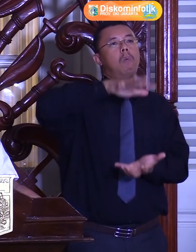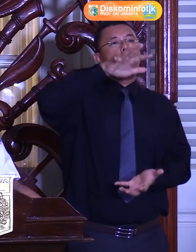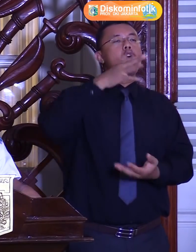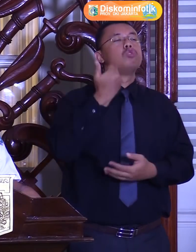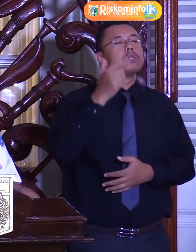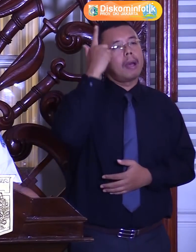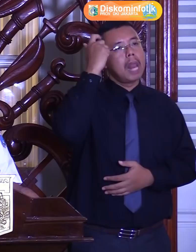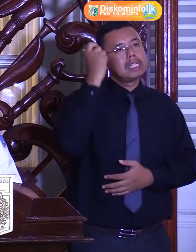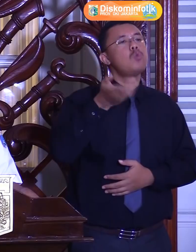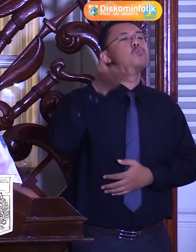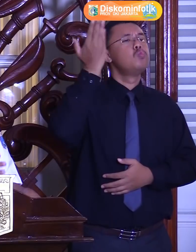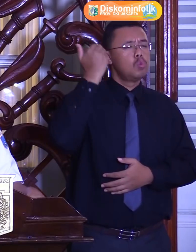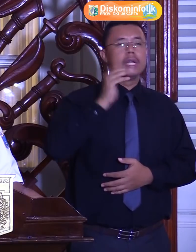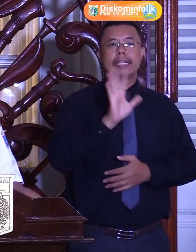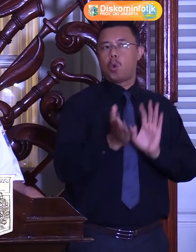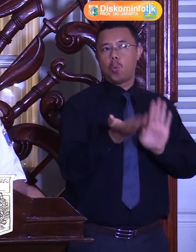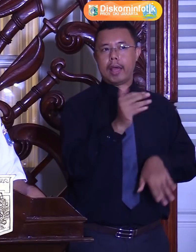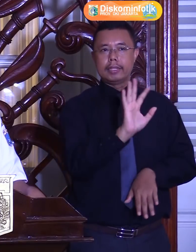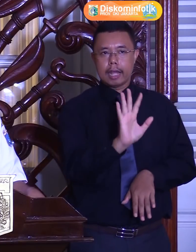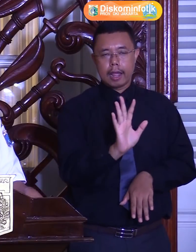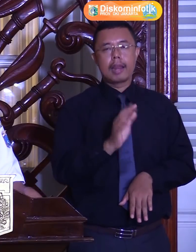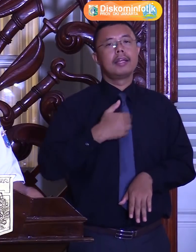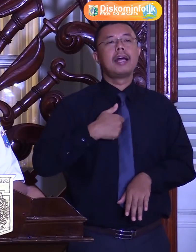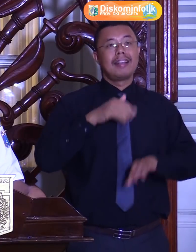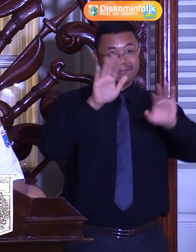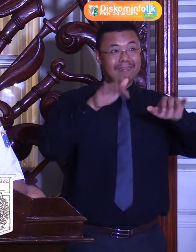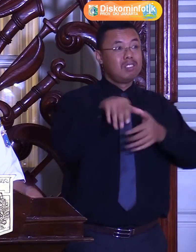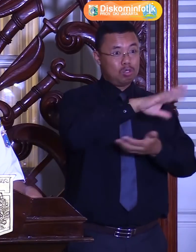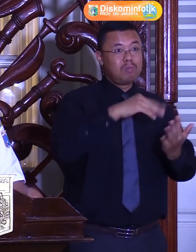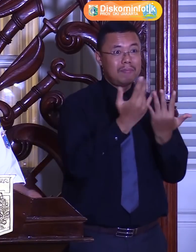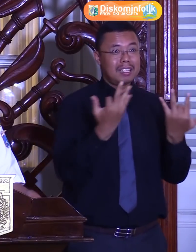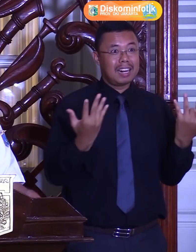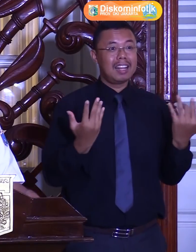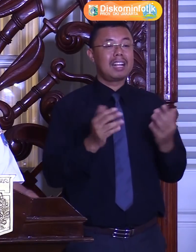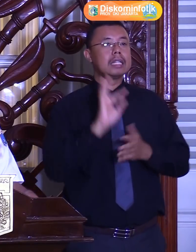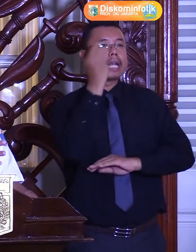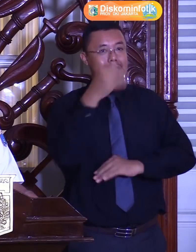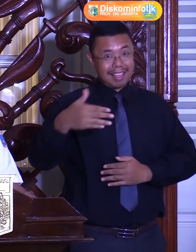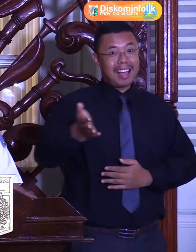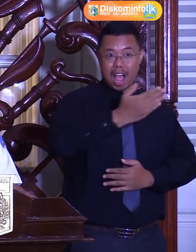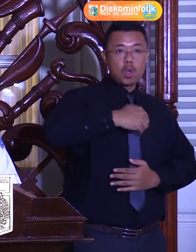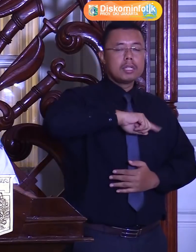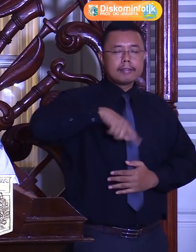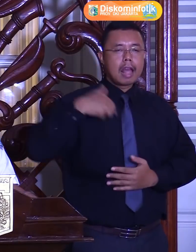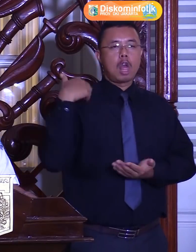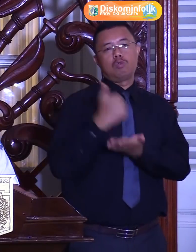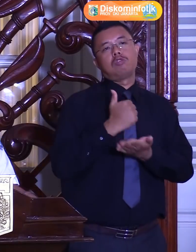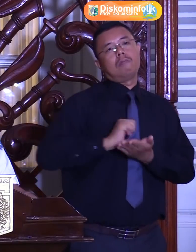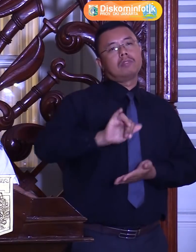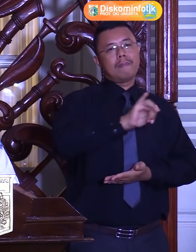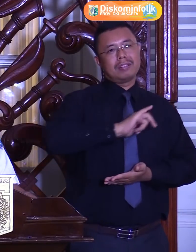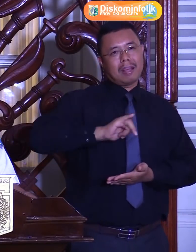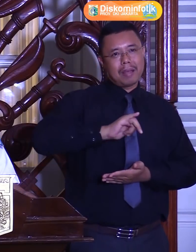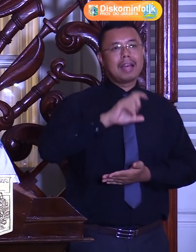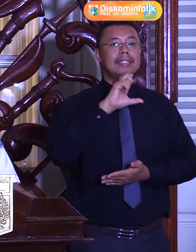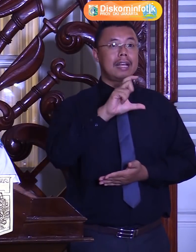sudah belajar dari situ, kita jangan mengulang. Karena itu saya mengajak kepada seluruh warga Jakarta, mari kita ambil tanggung jawab dengan